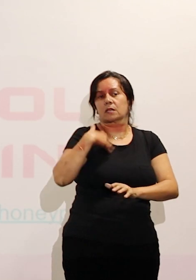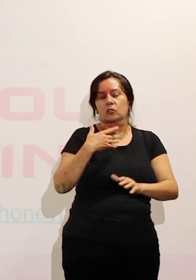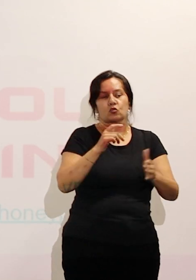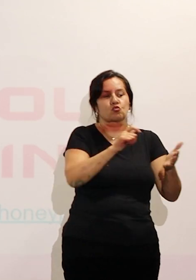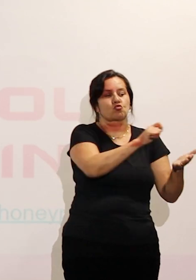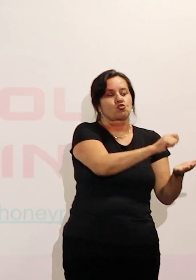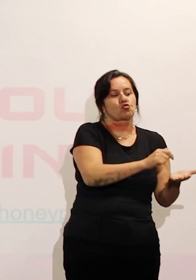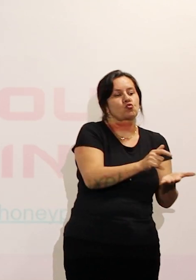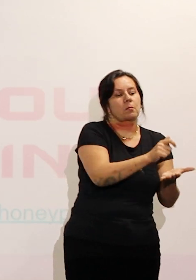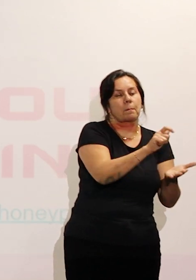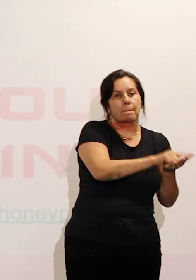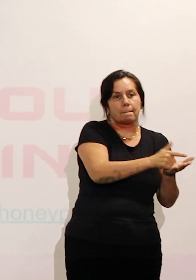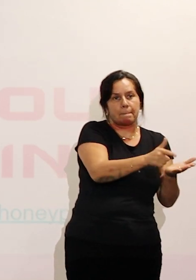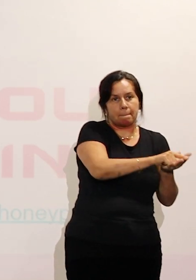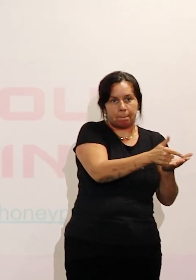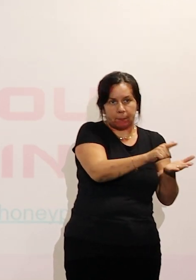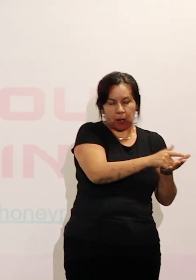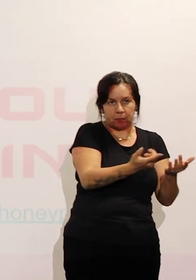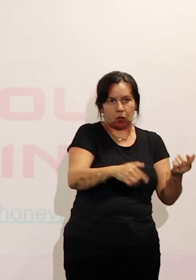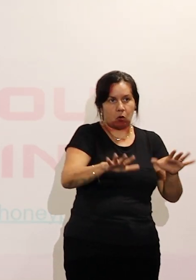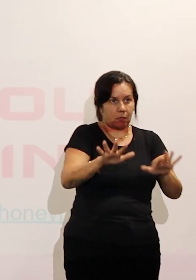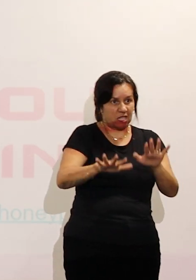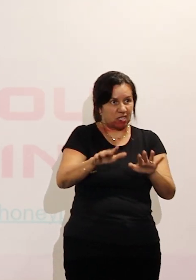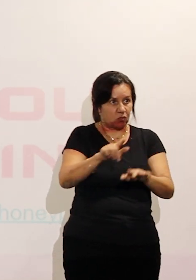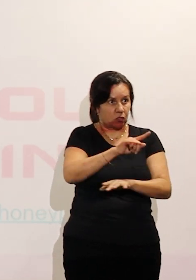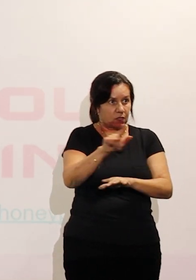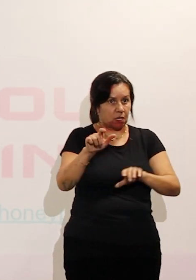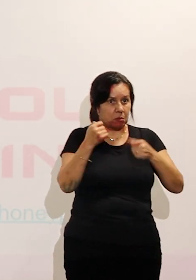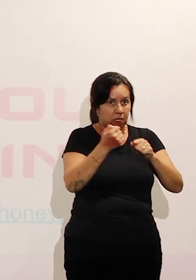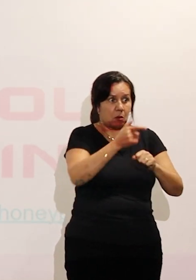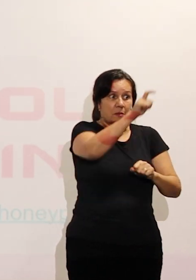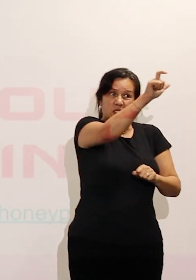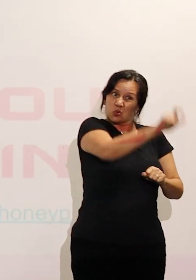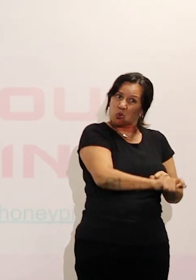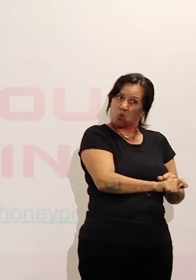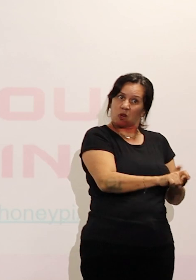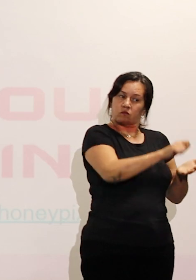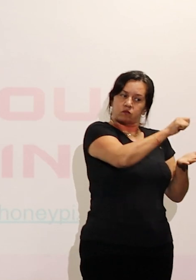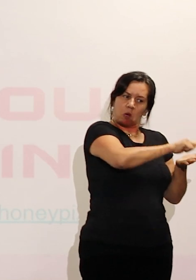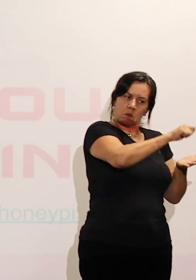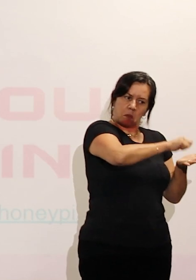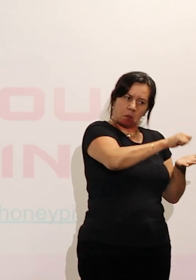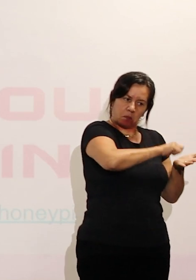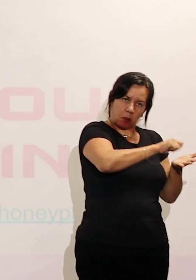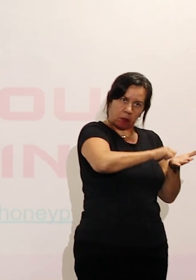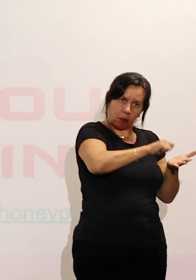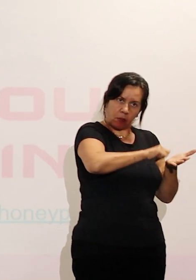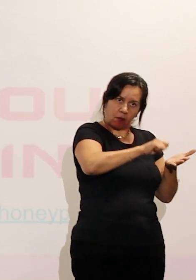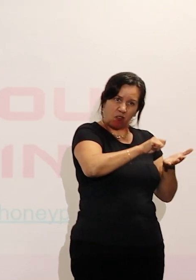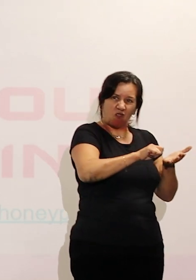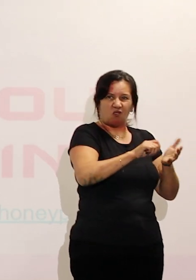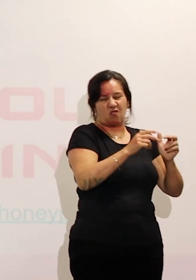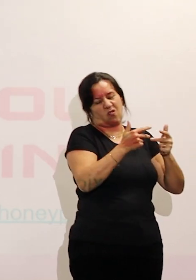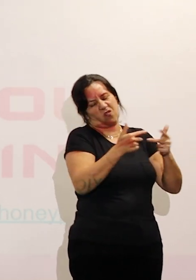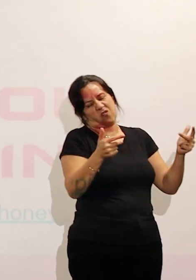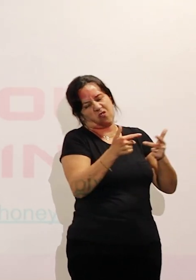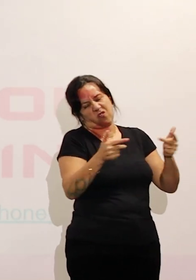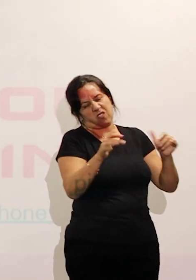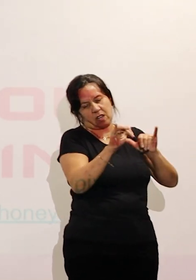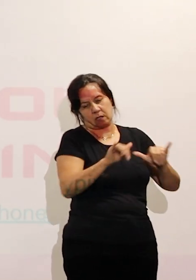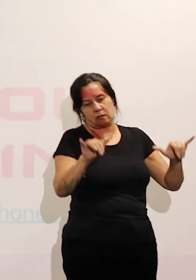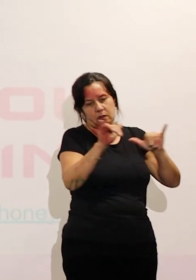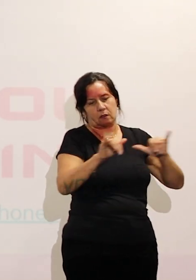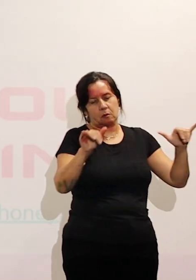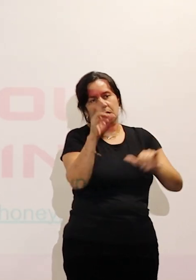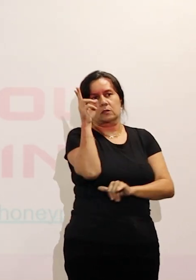no desenho. Mas, às vezes, você vai ter uma pessoa de narrativa que ela vai te trazer um texto com o máximo de informações possíveis que já tiverem sobre